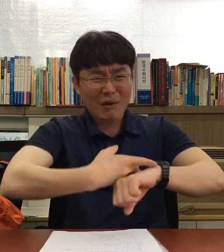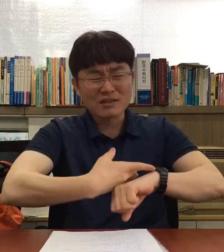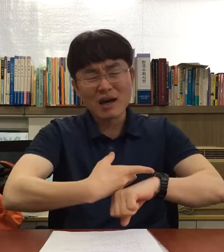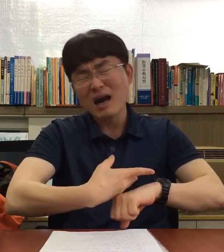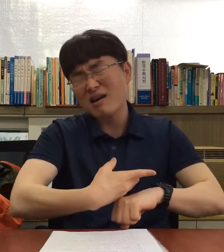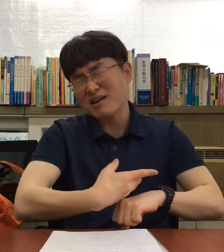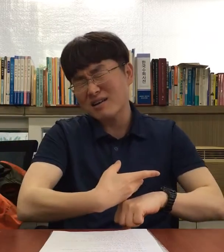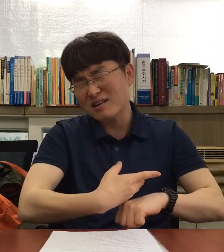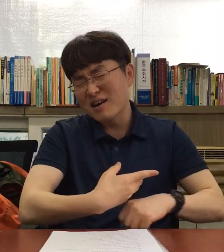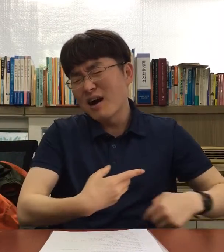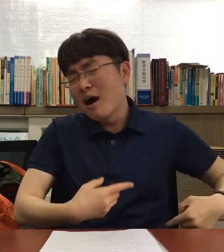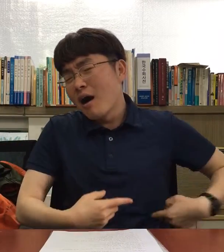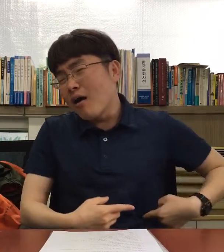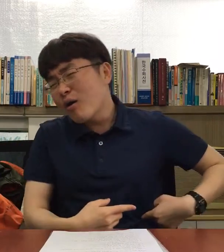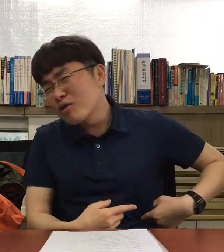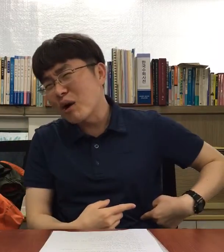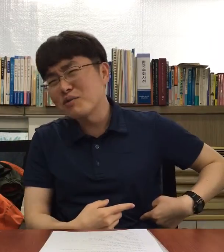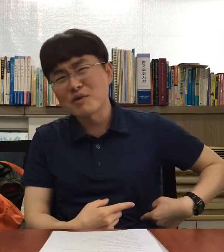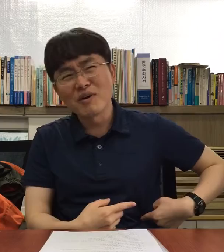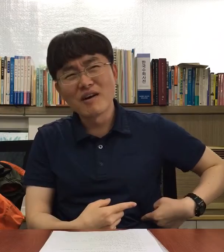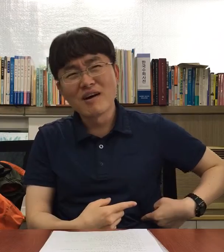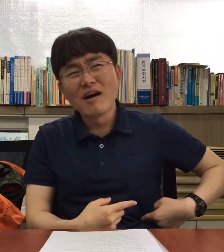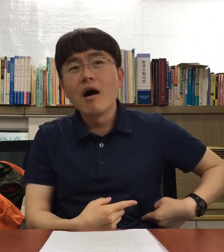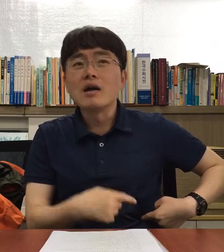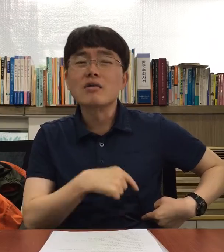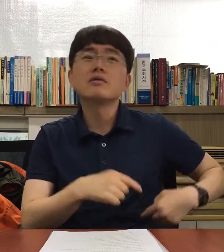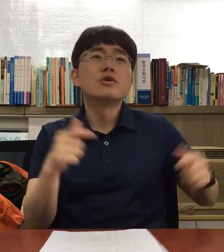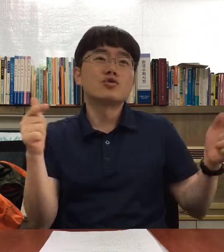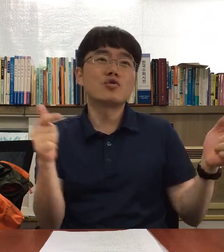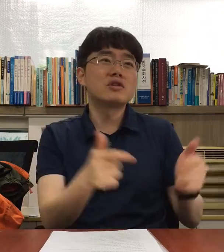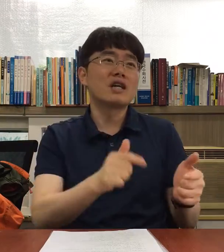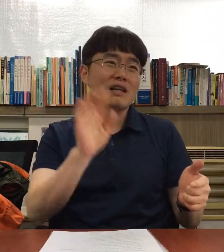왔어요. 너무 아프죠. 이거는 줄어들지 않아.